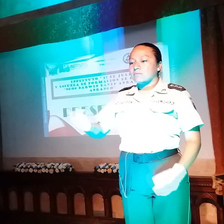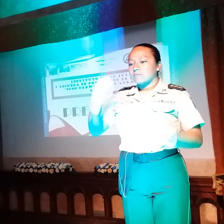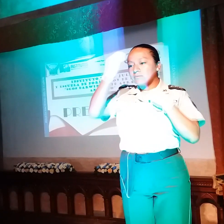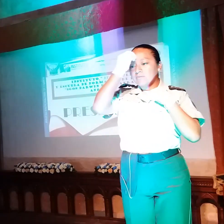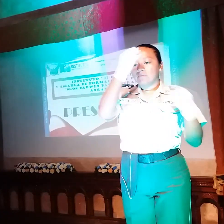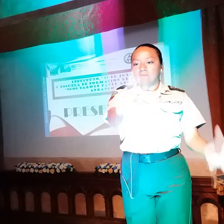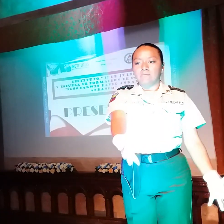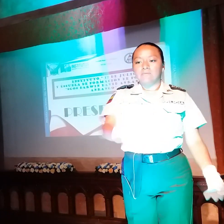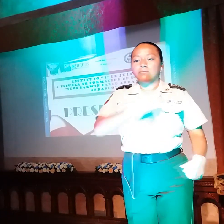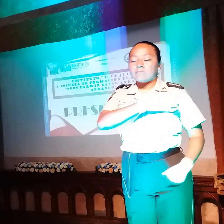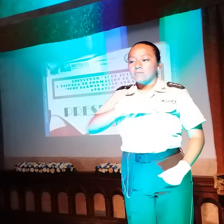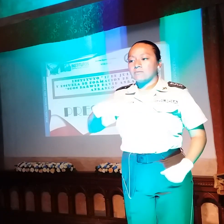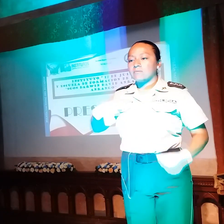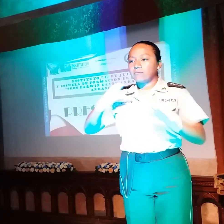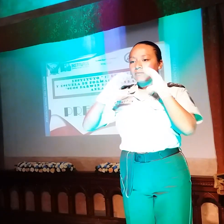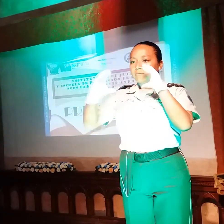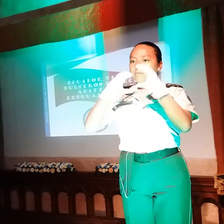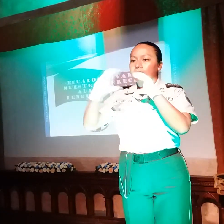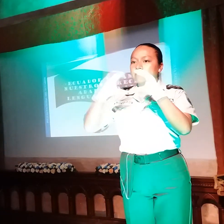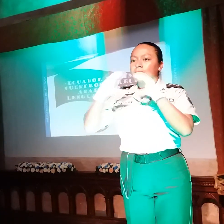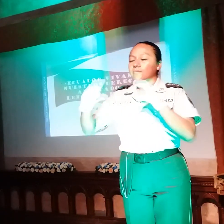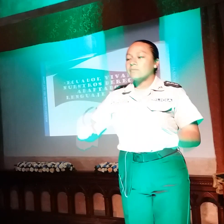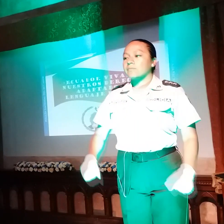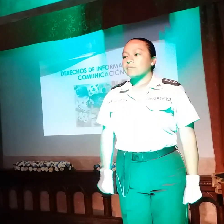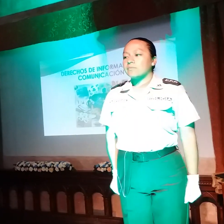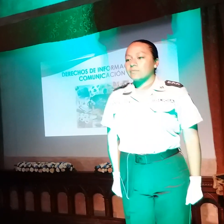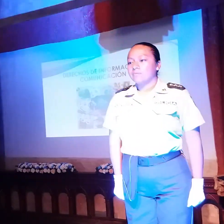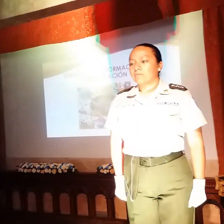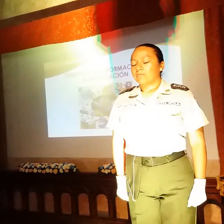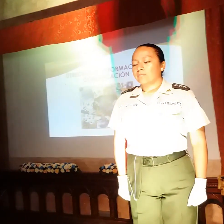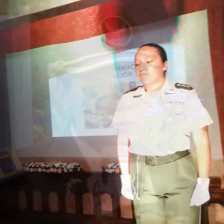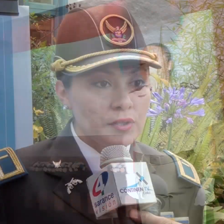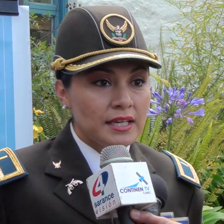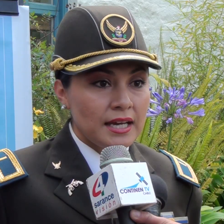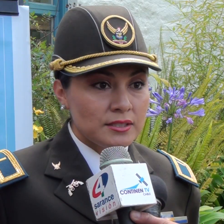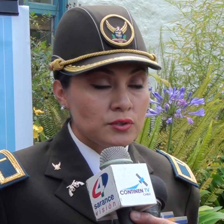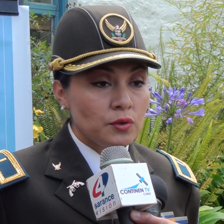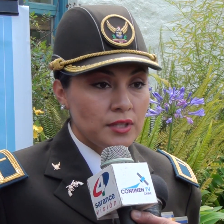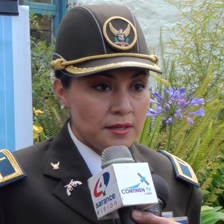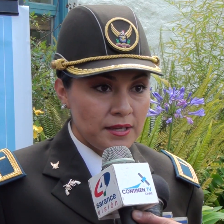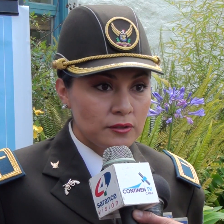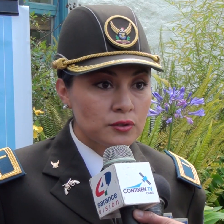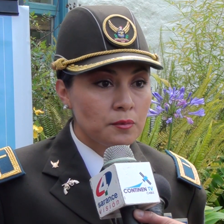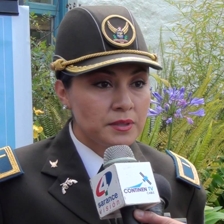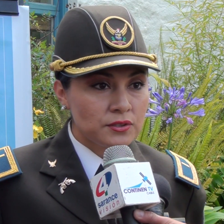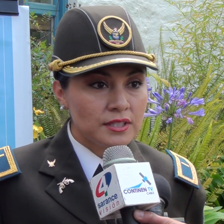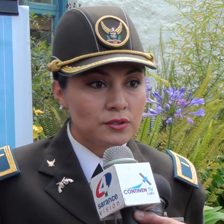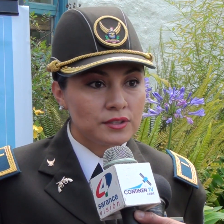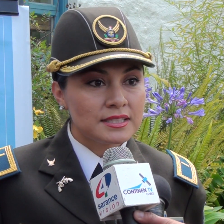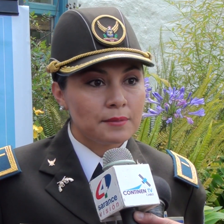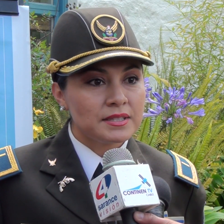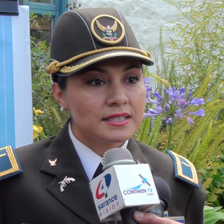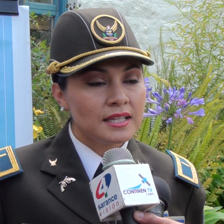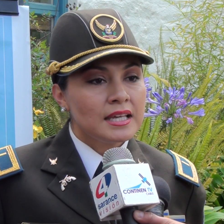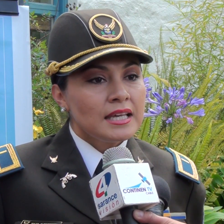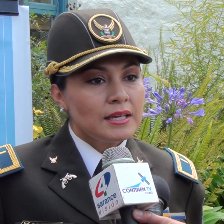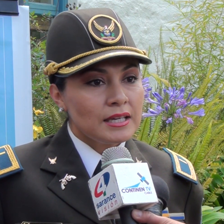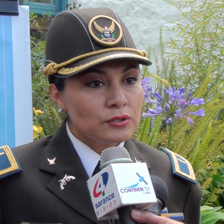procedimientos policiales ya en su vida profesional y tengan este tipo de casos o de eventos con personas con discapacidad, ellos